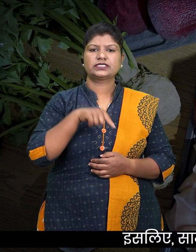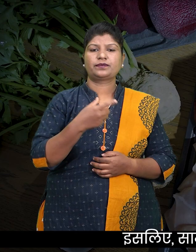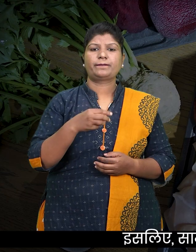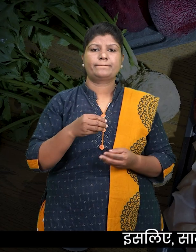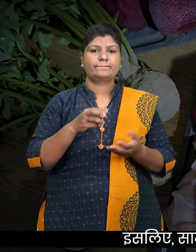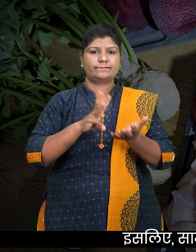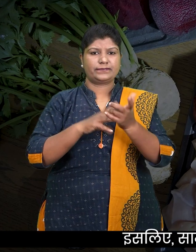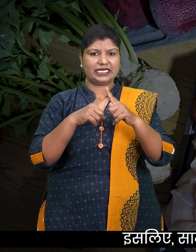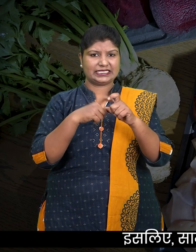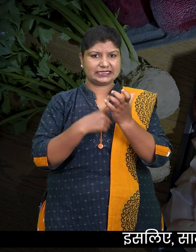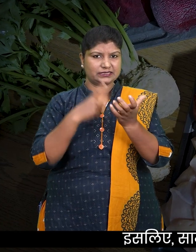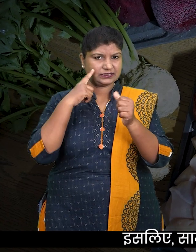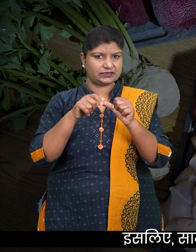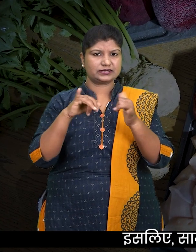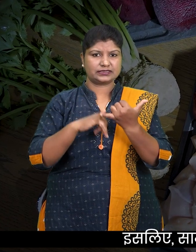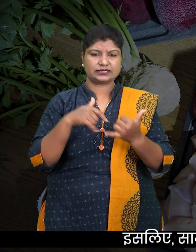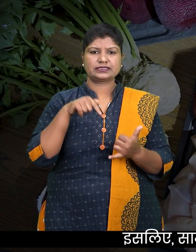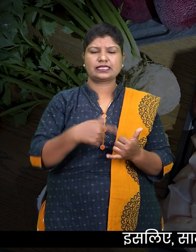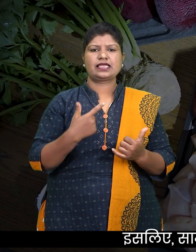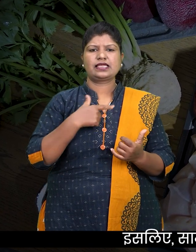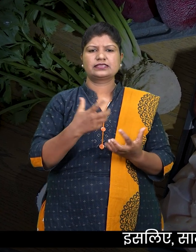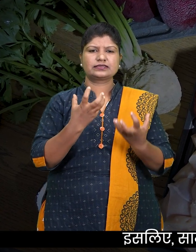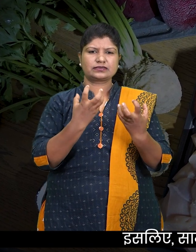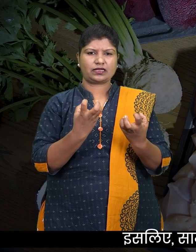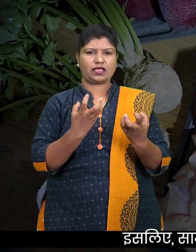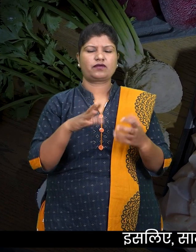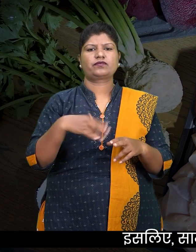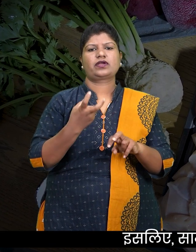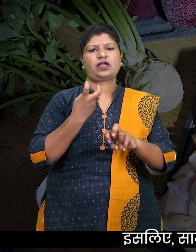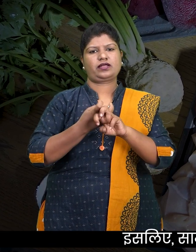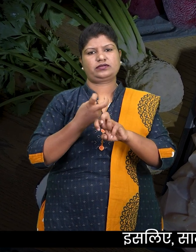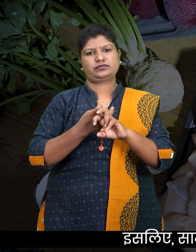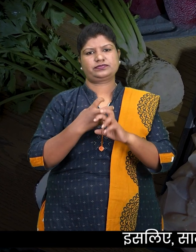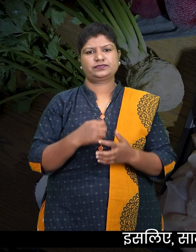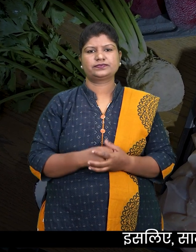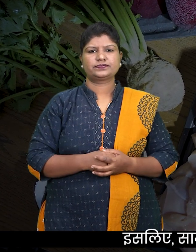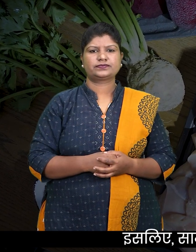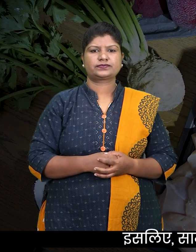इसलिए सामग्री अपेक्षाकृत सूखी और कठोर हो जाती है।